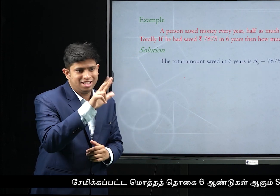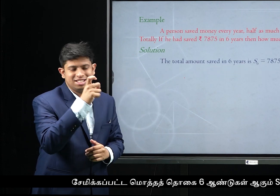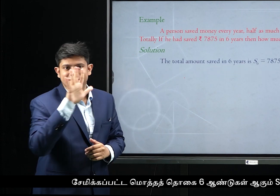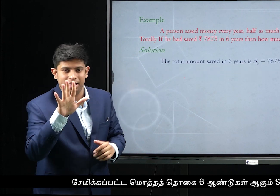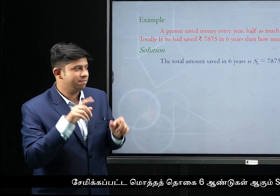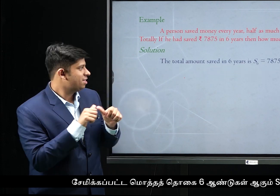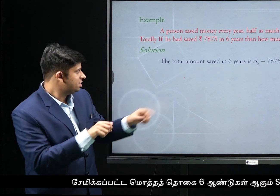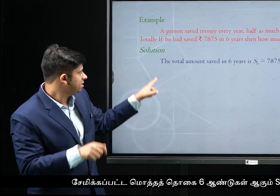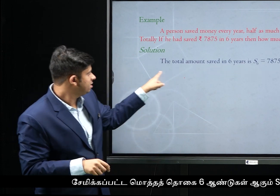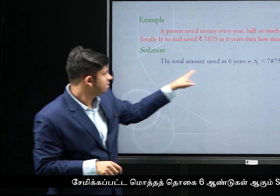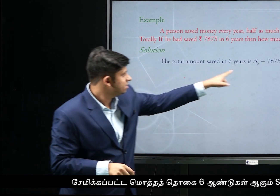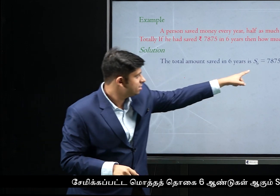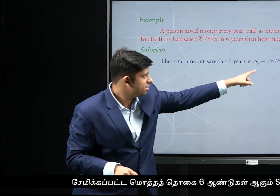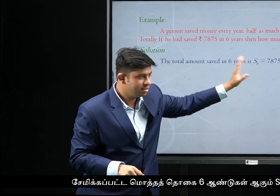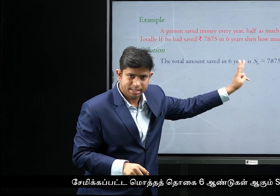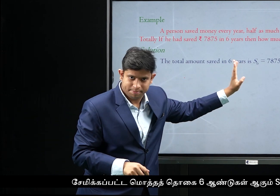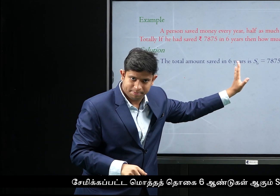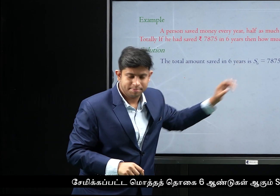ஆகும். எஸ் கீழிலக்கு 6 ஈடு